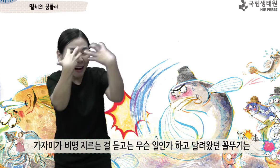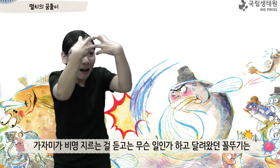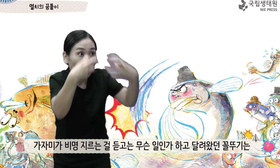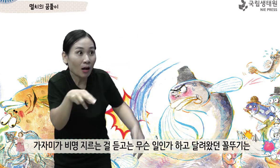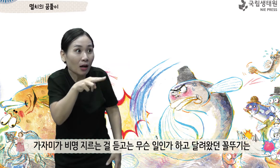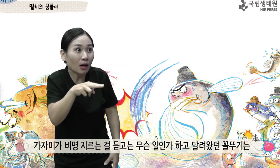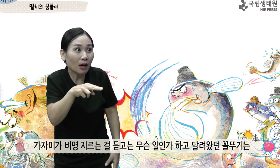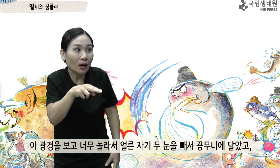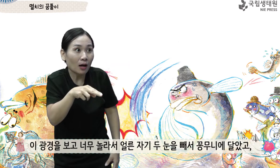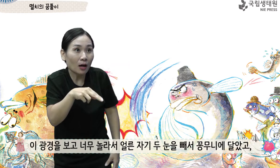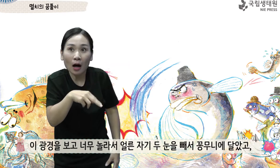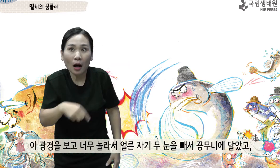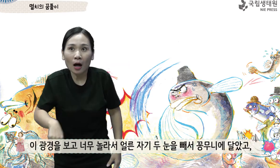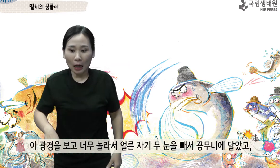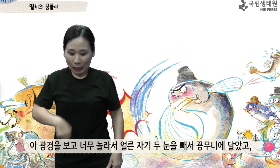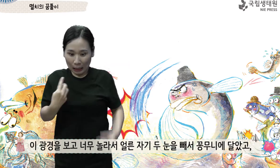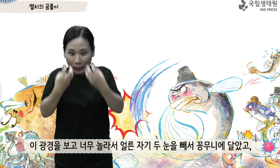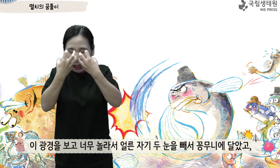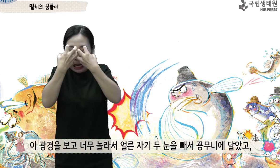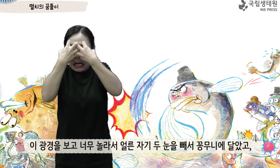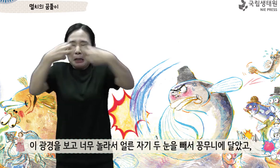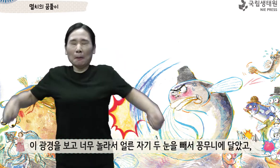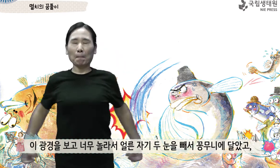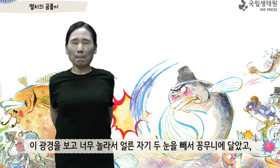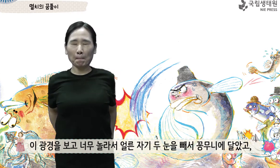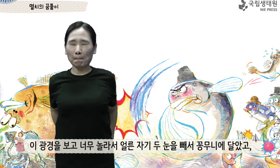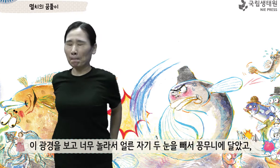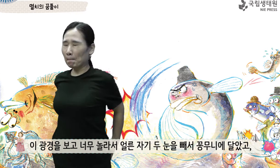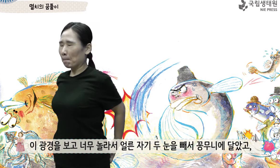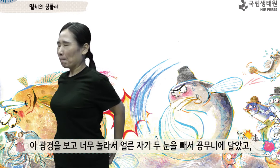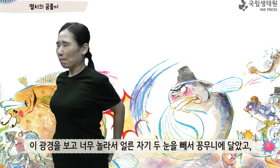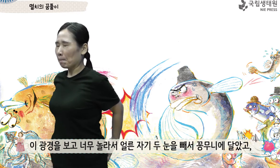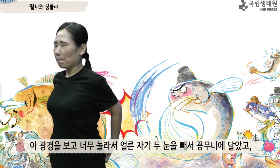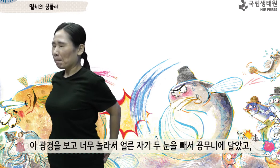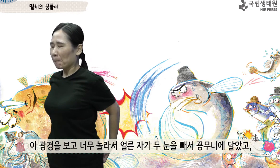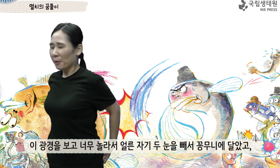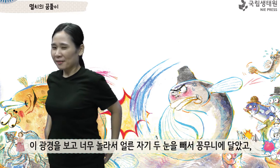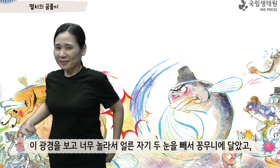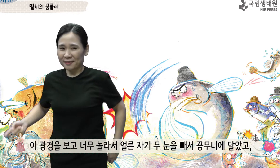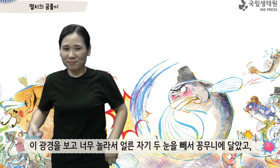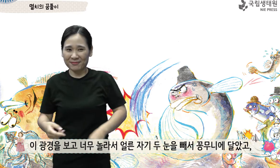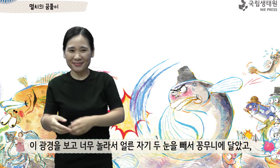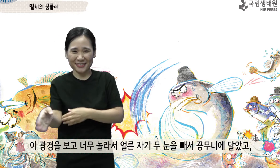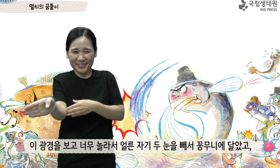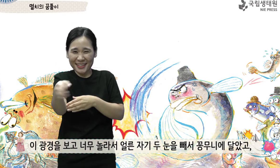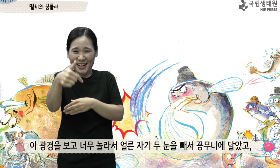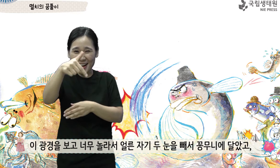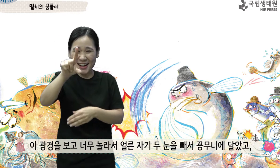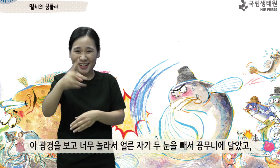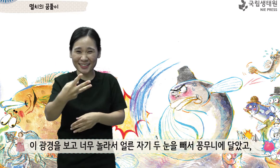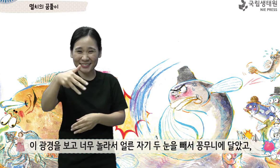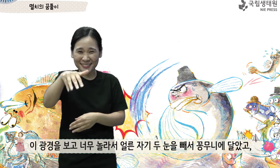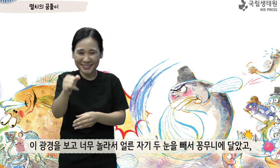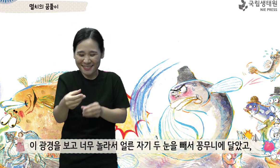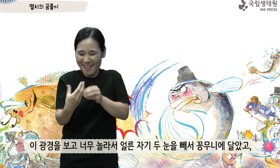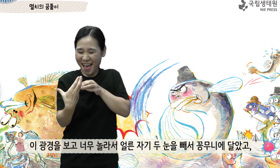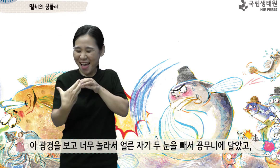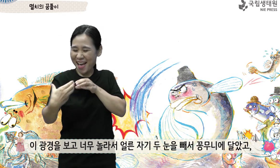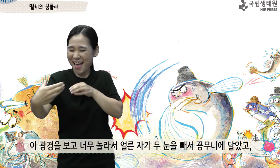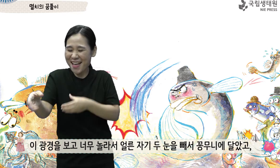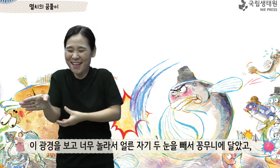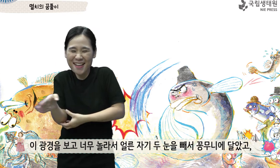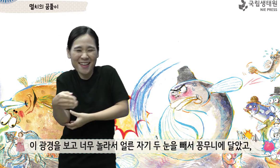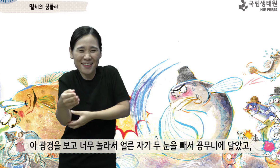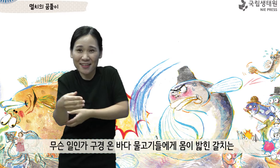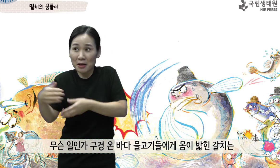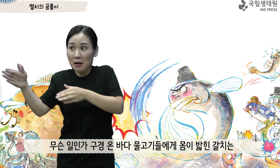꼴뚜기는 이 광경을 보고 너무 놀라서 얼른 자기 두 눈을 빼서 꽁무니에